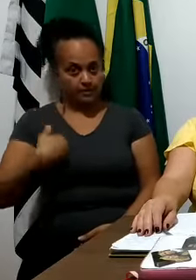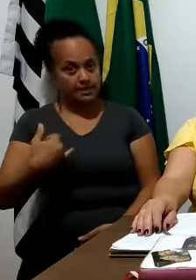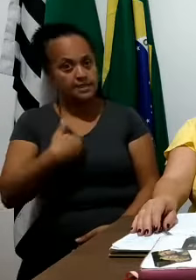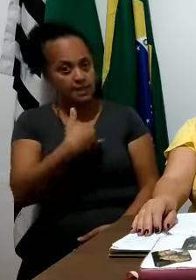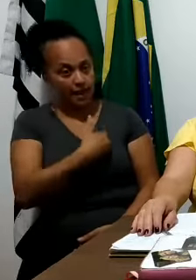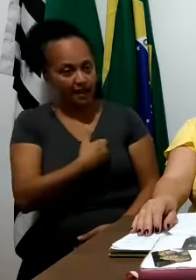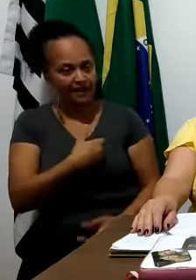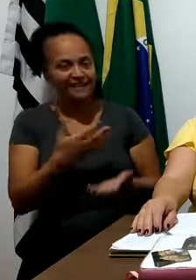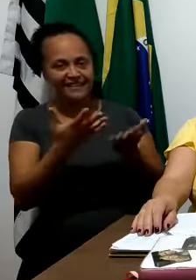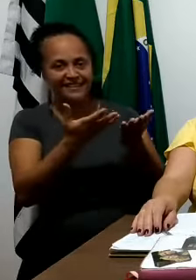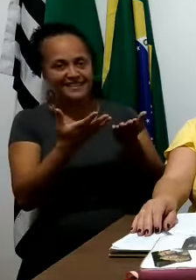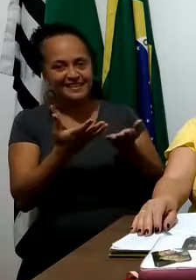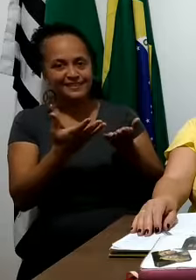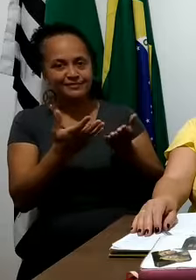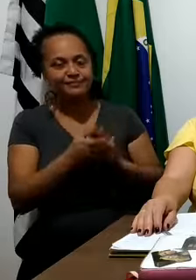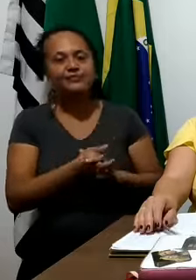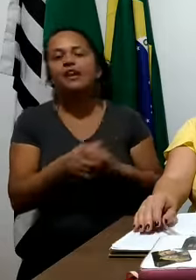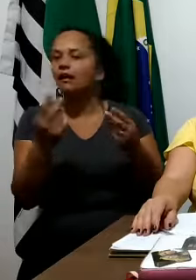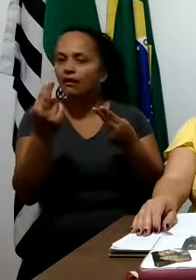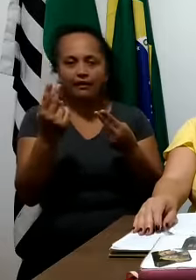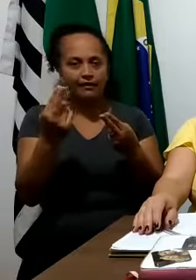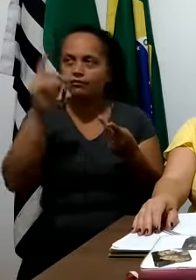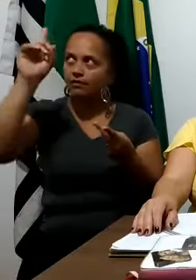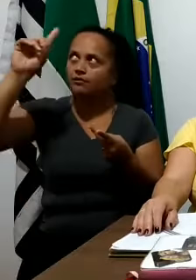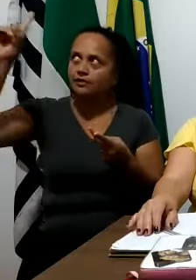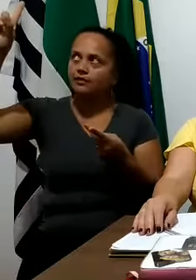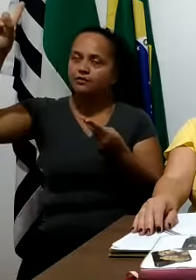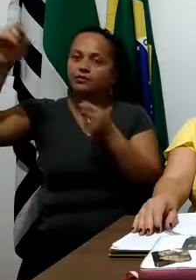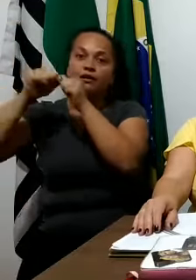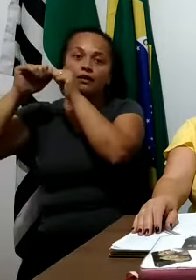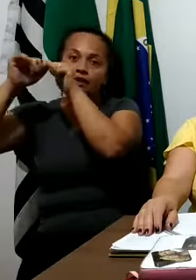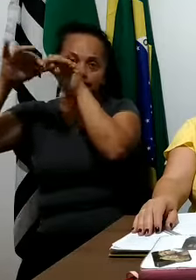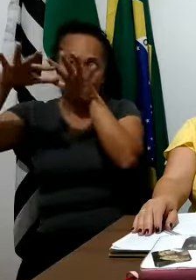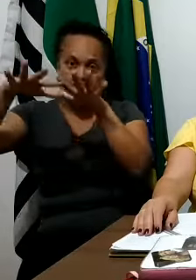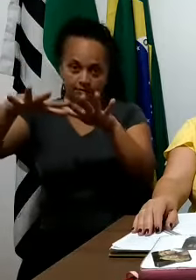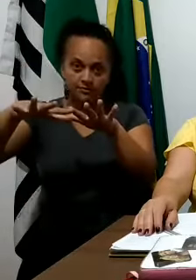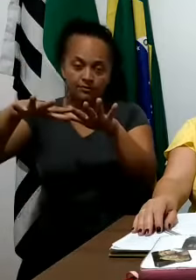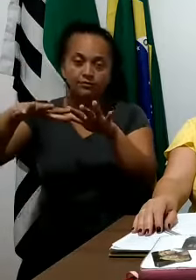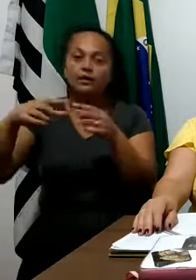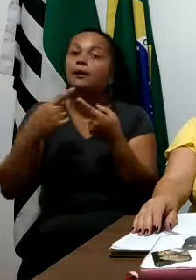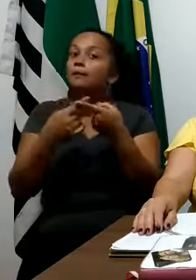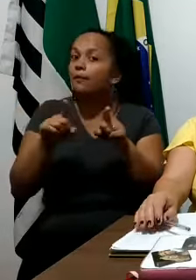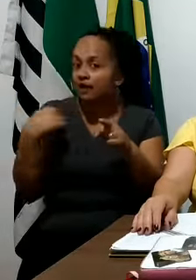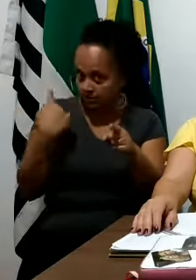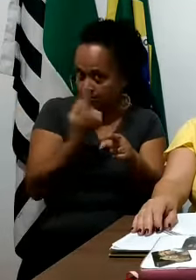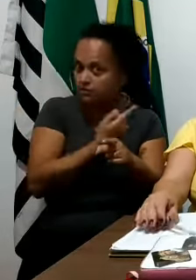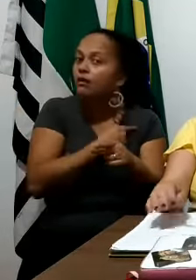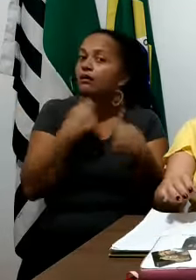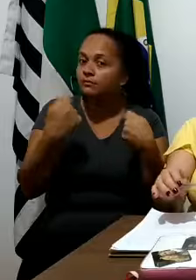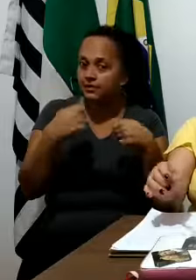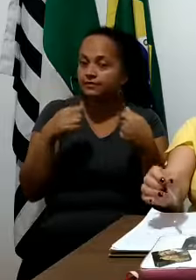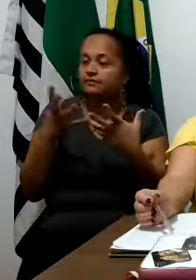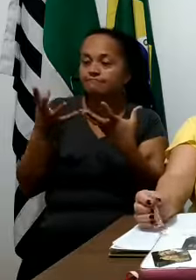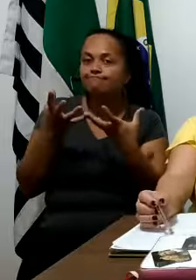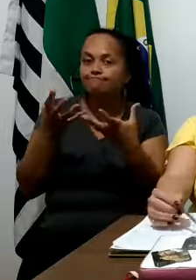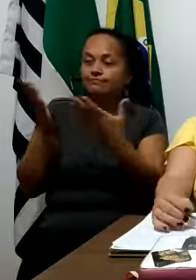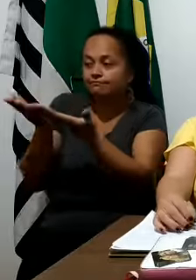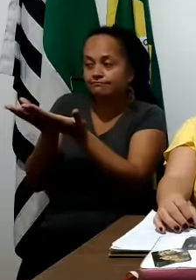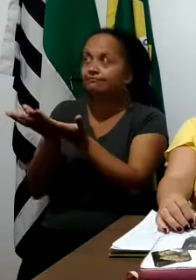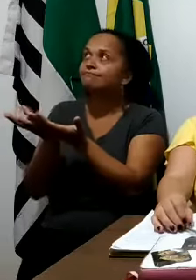transferir tanta coisa pra gente hoje, quer transferir muitas bênçãos, porque a gente não só